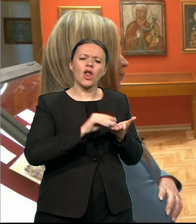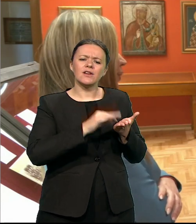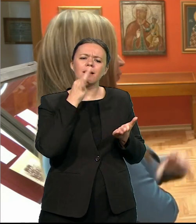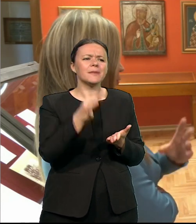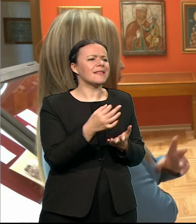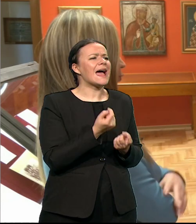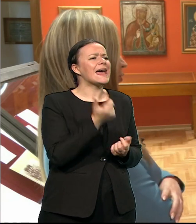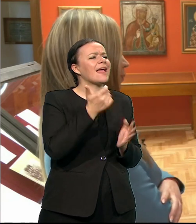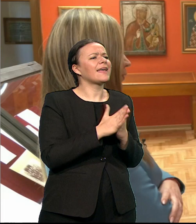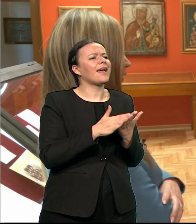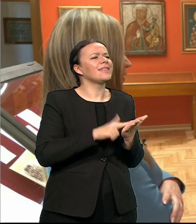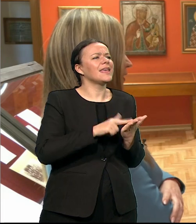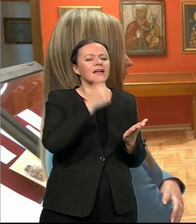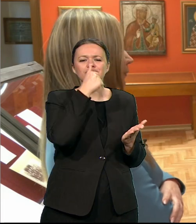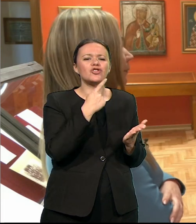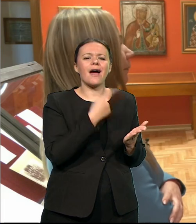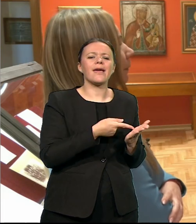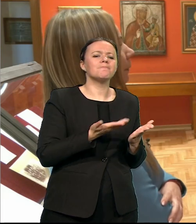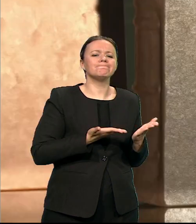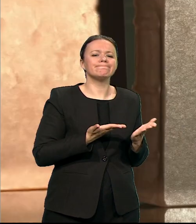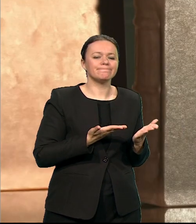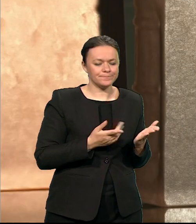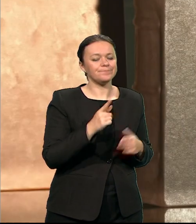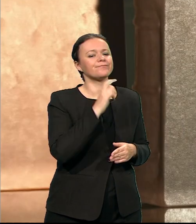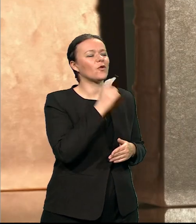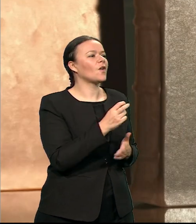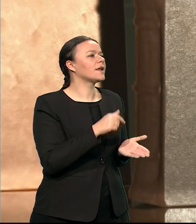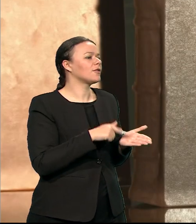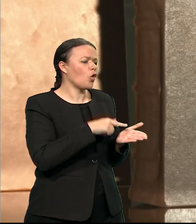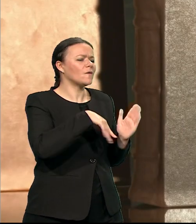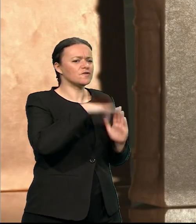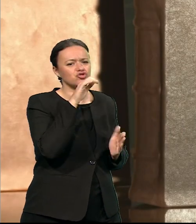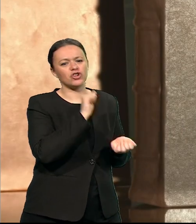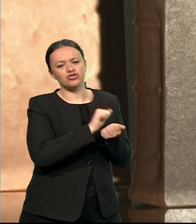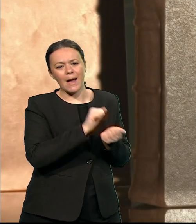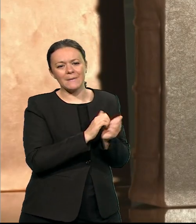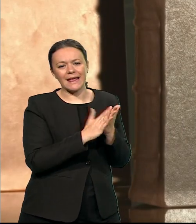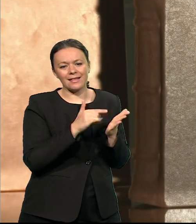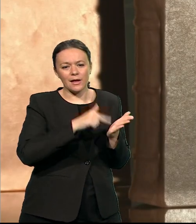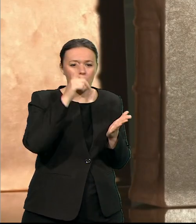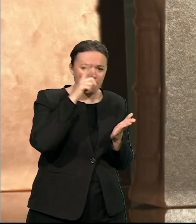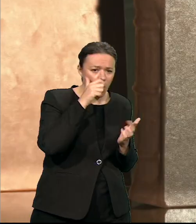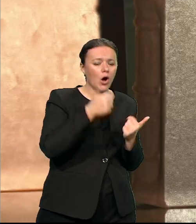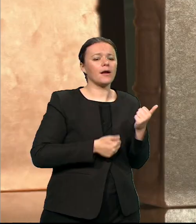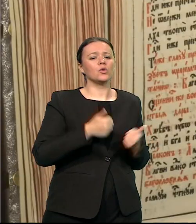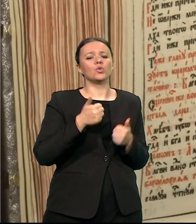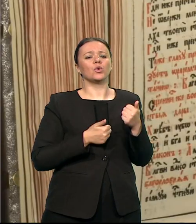posebno izdvojili koje čuvate u vašoj biblioteci? Pa to su pre svega knjige nastale i štampane u Beogradu i u